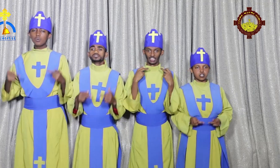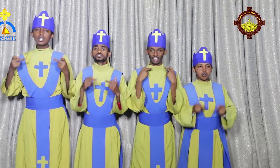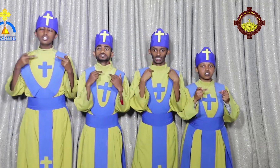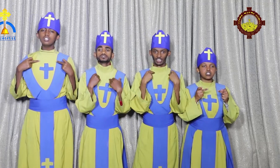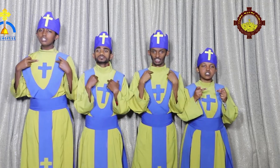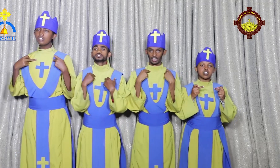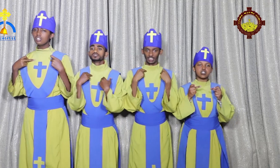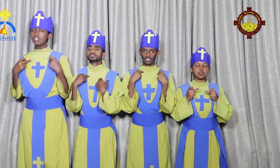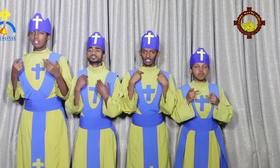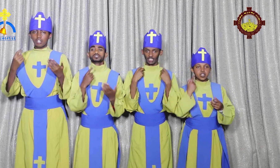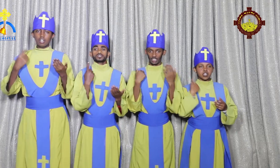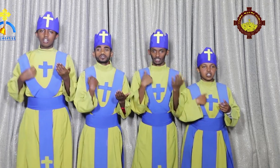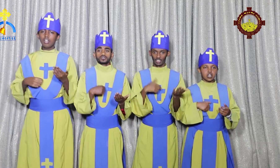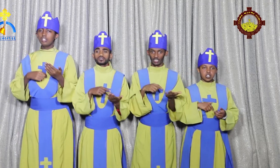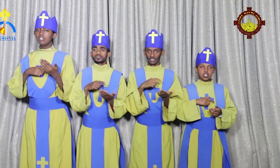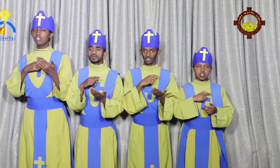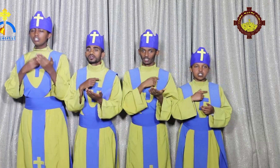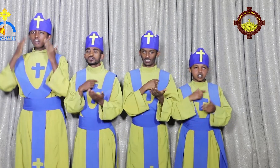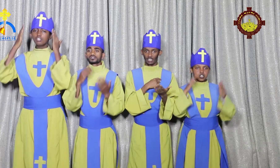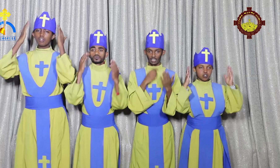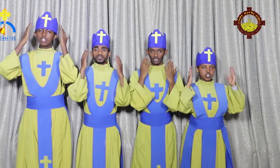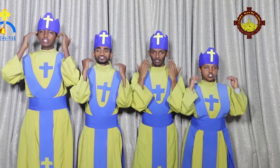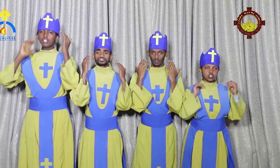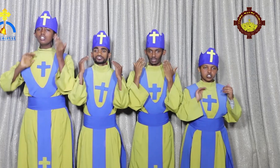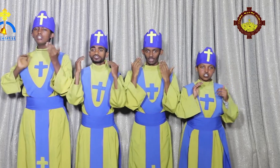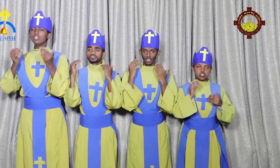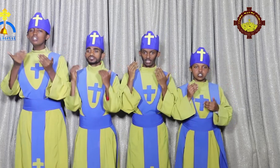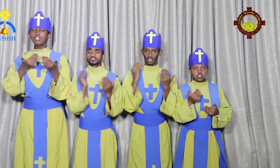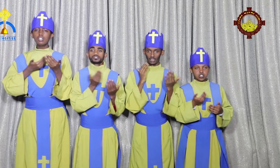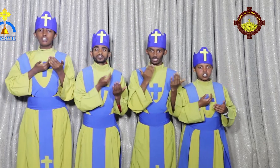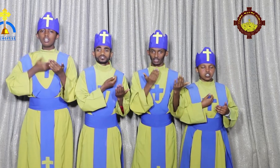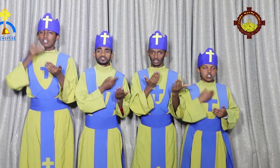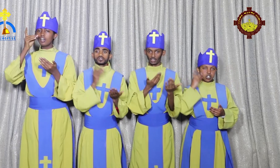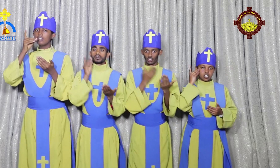የምታሰጥ የዘላለም ሕይወት የእኛ